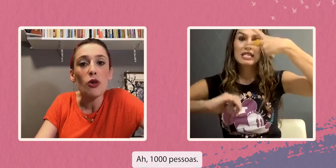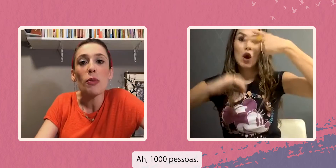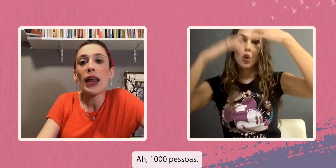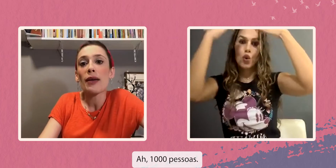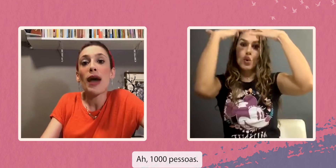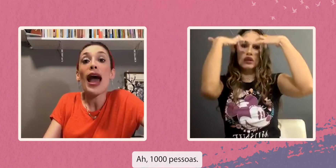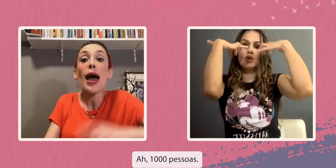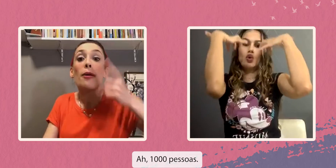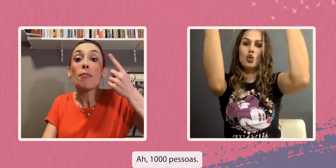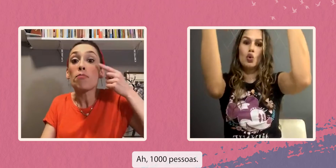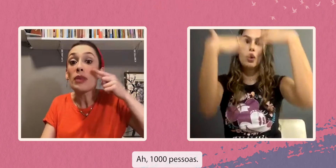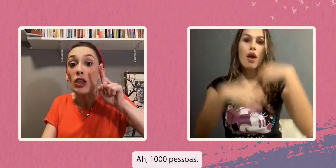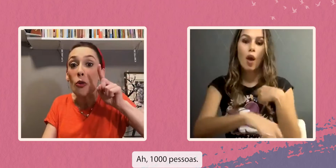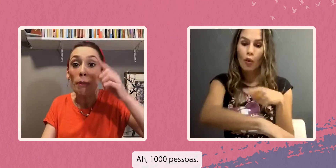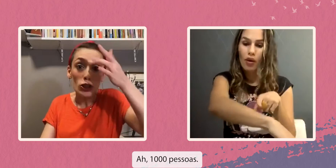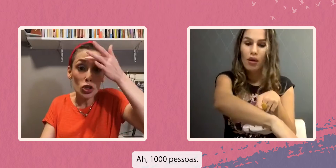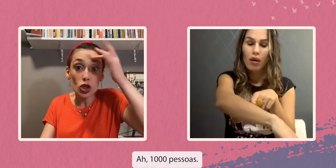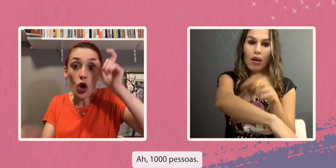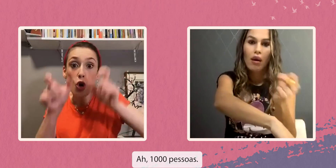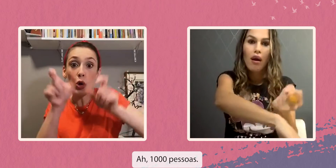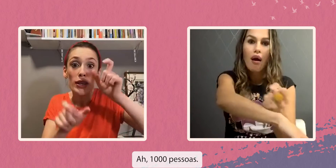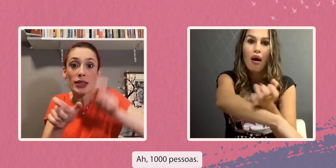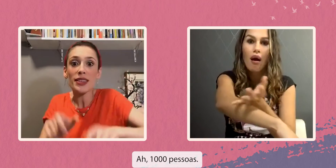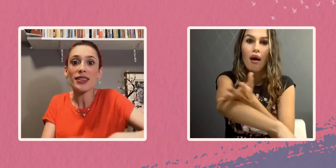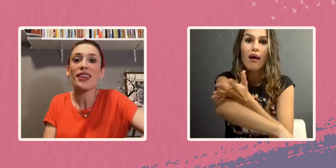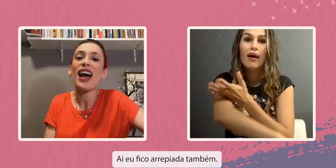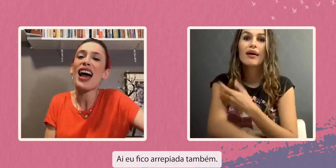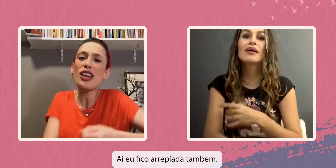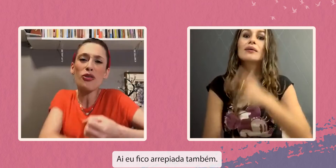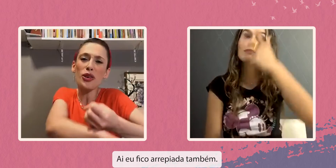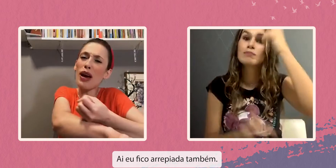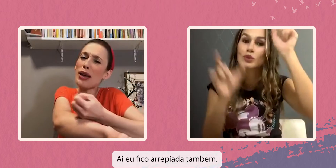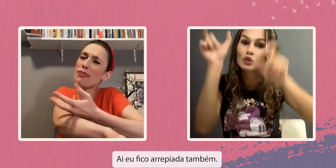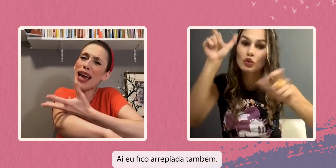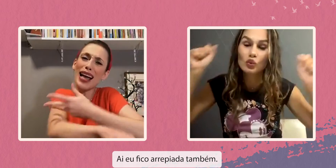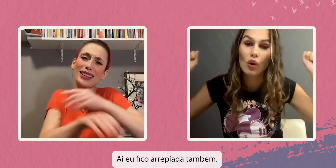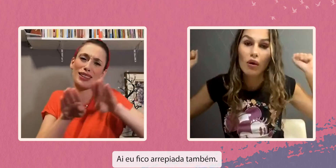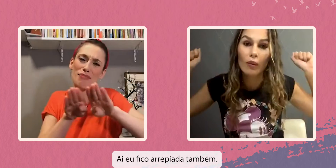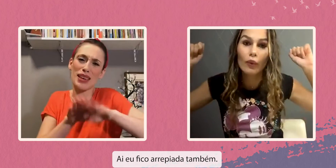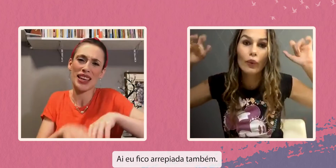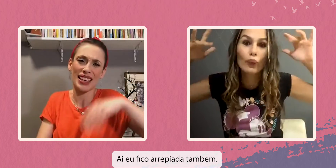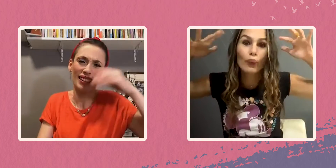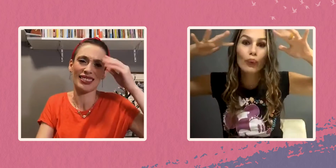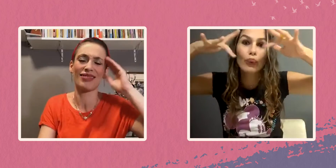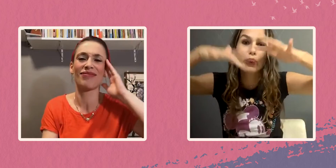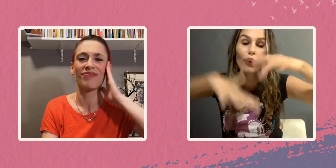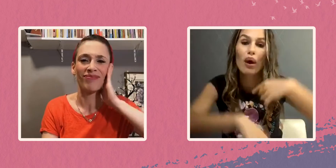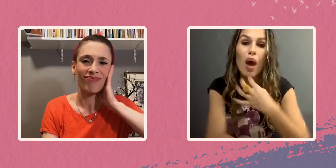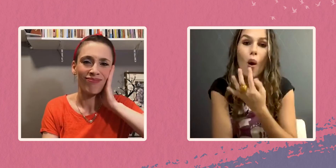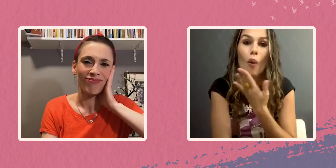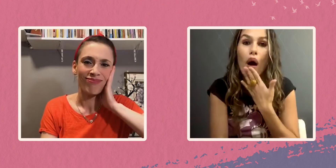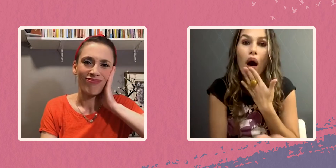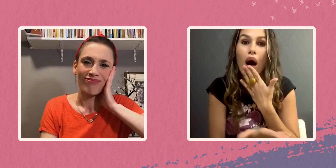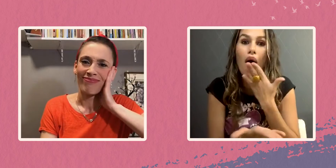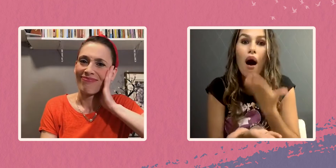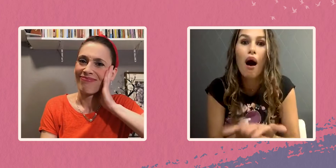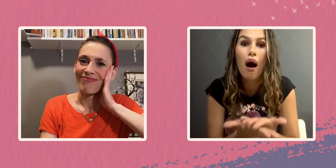Mais de 1000 palestras. 1000 pessoas. Ai, eu fico arrepiada também.